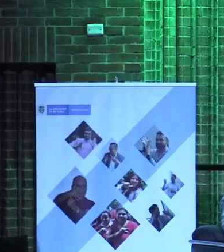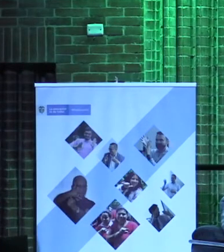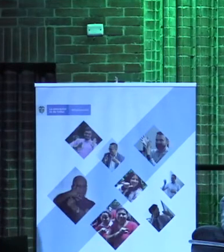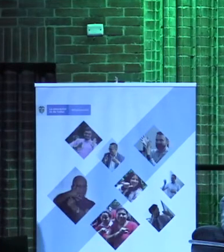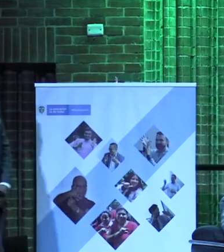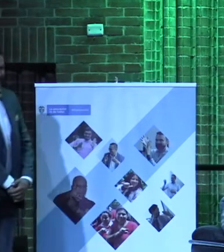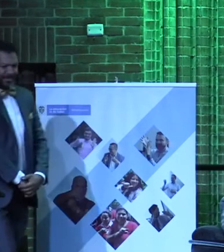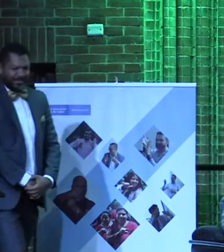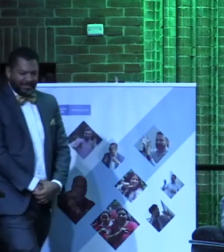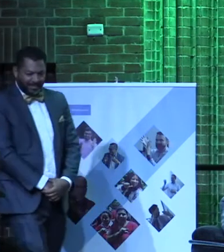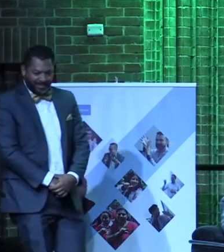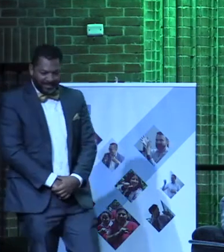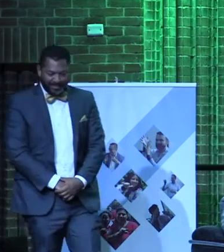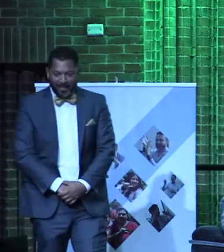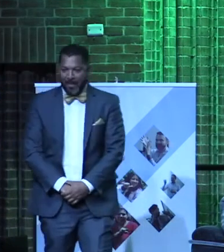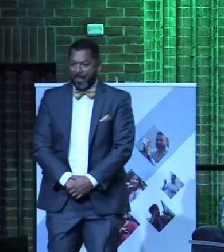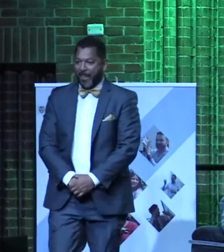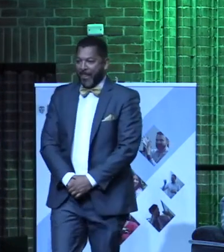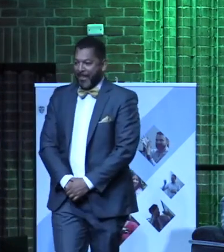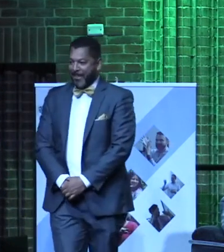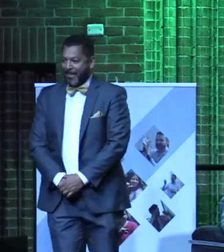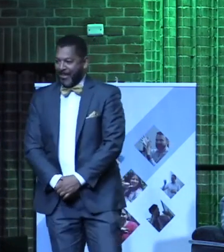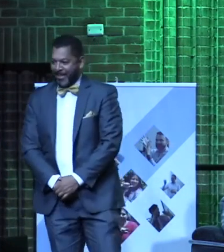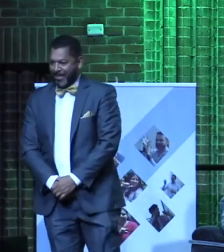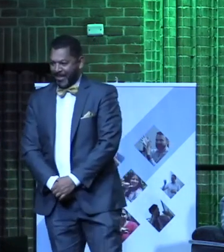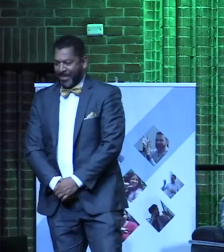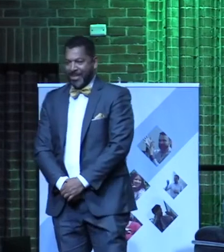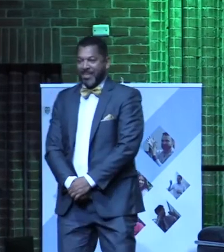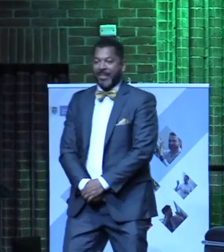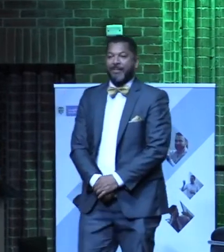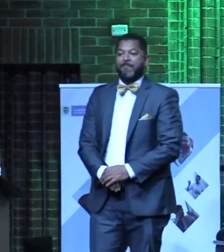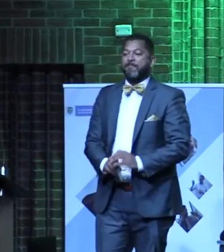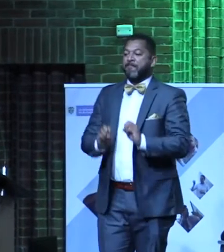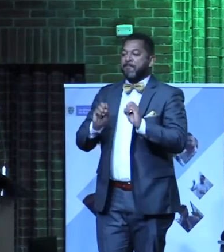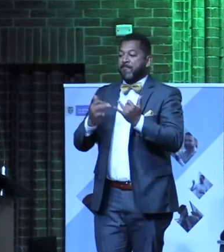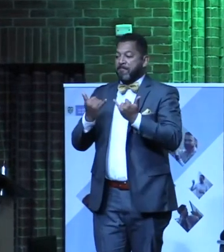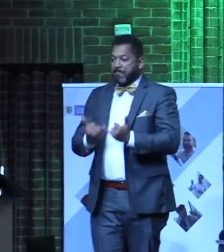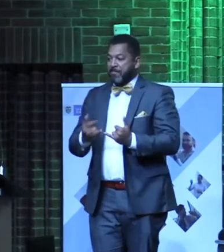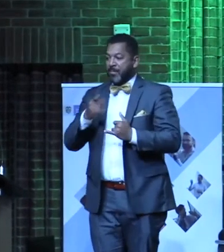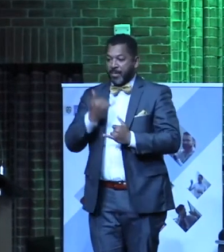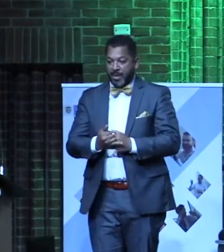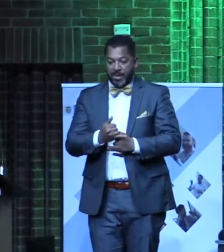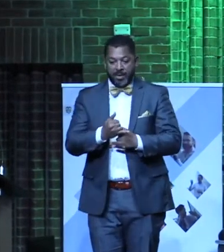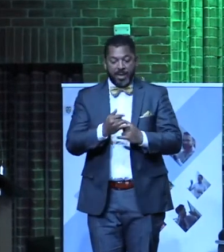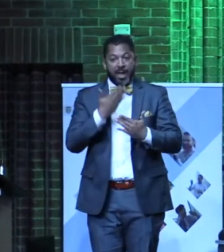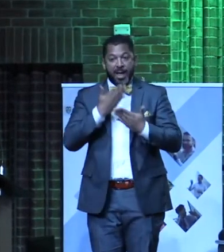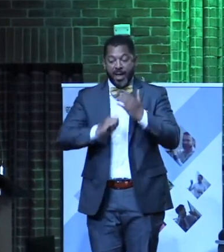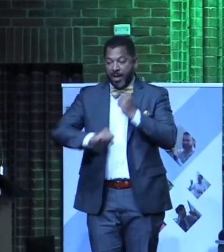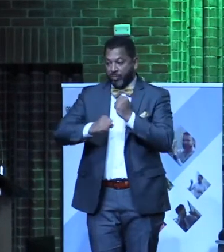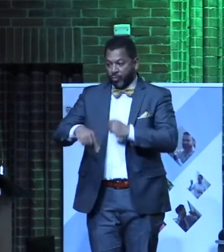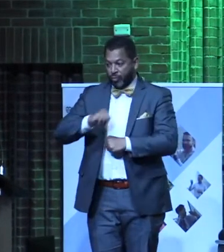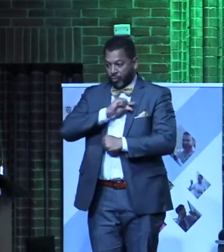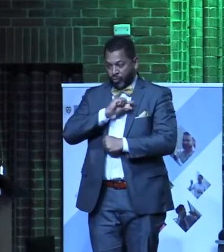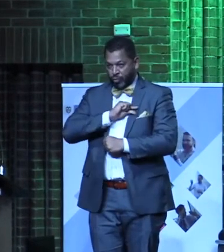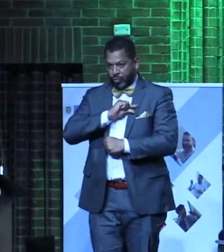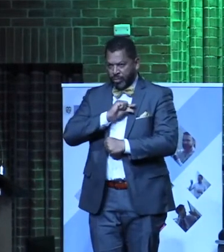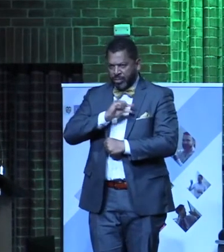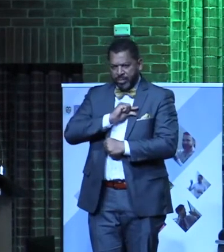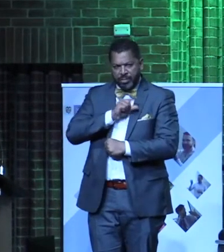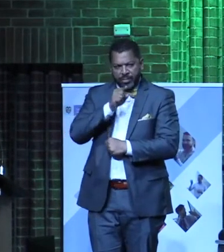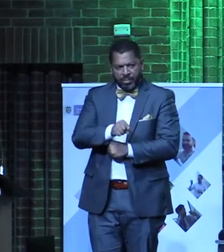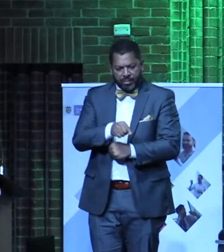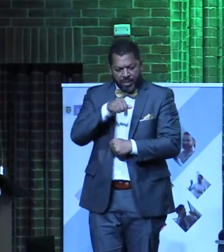ya lo están haciendo y lo saben hacer y son técnicos para hacerlo. Y por eso hemos acudido al INSOR. Y el INSOR nos